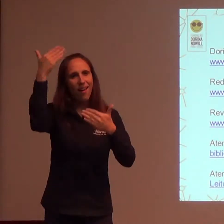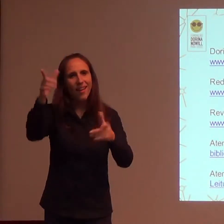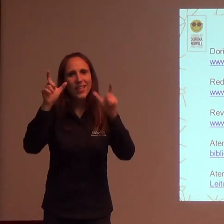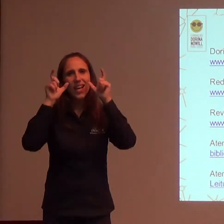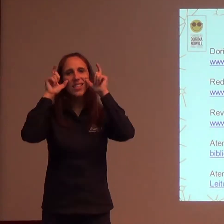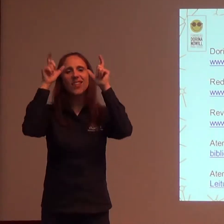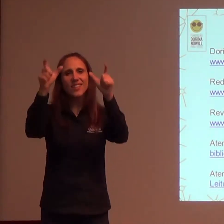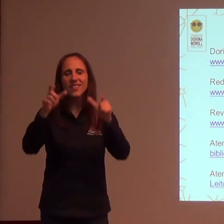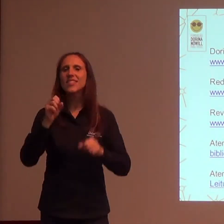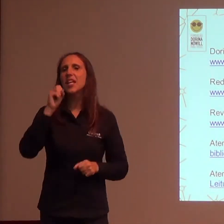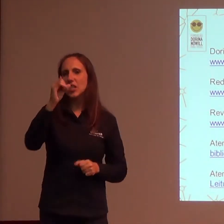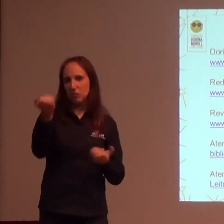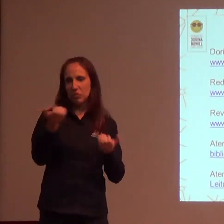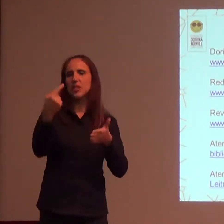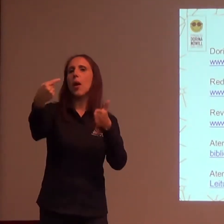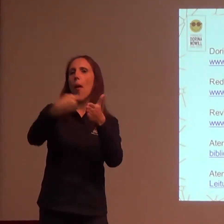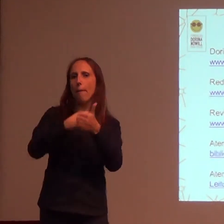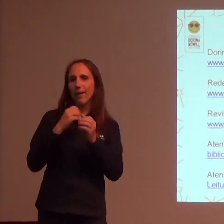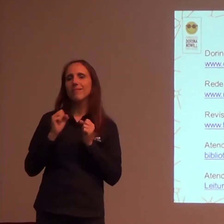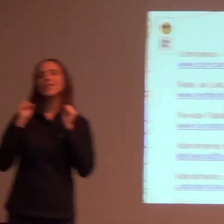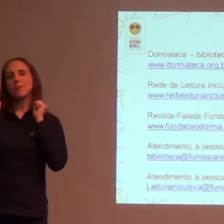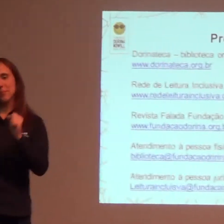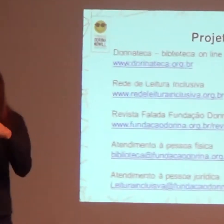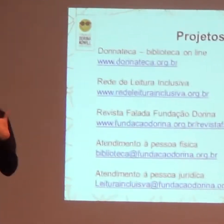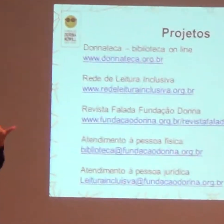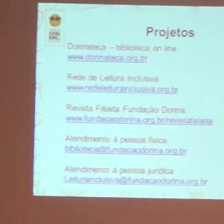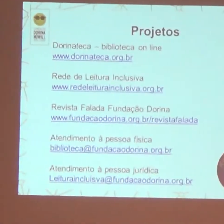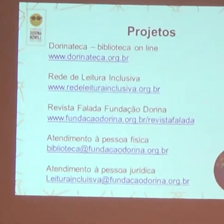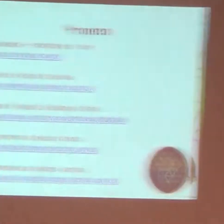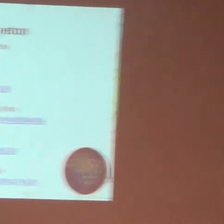Sempre fico à disposição para perguntas.